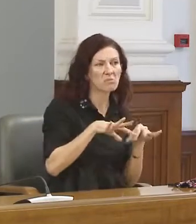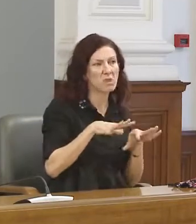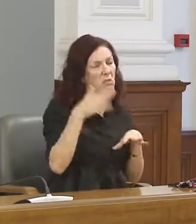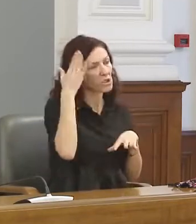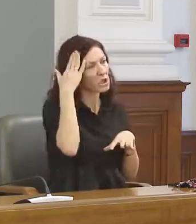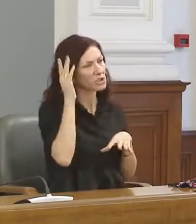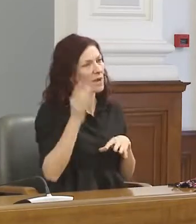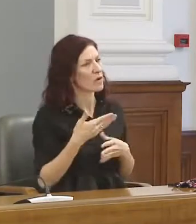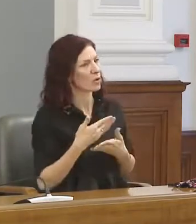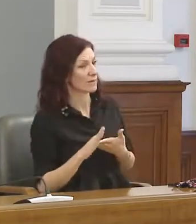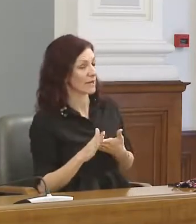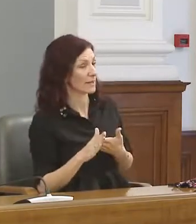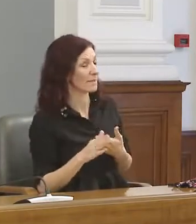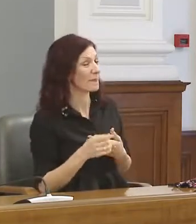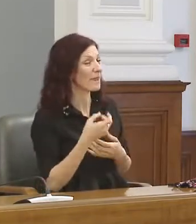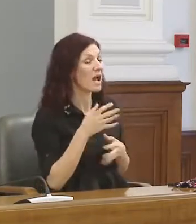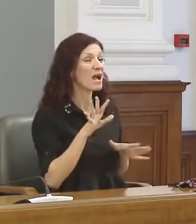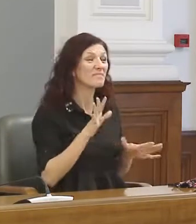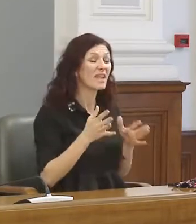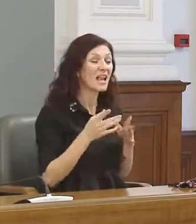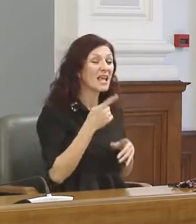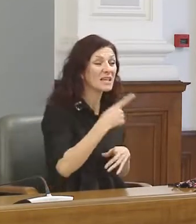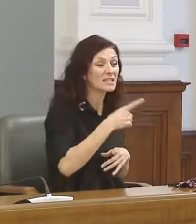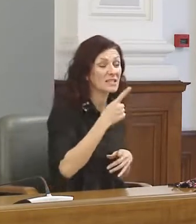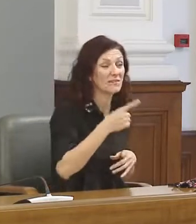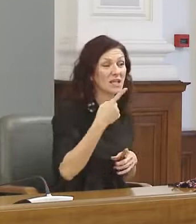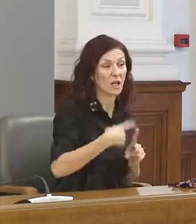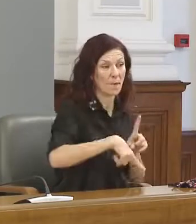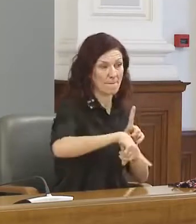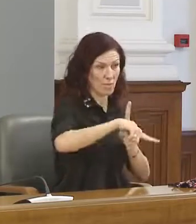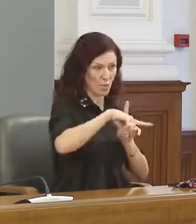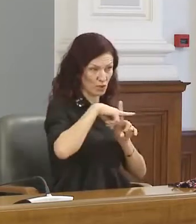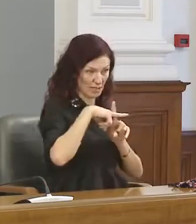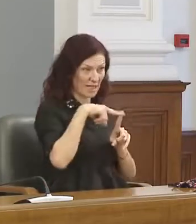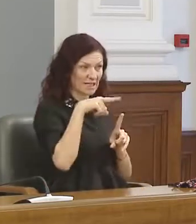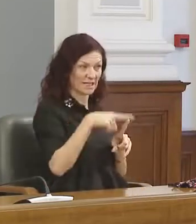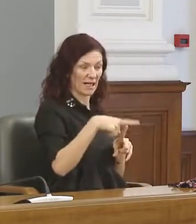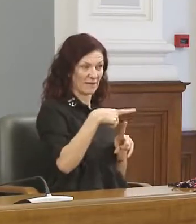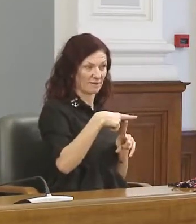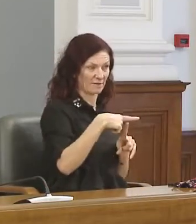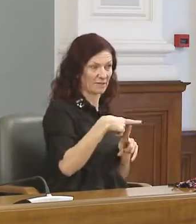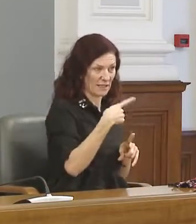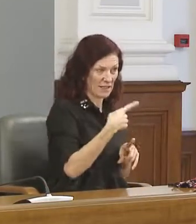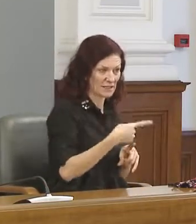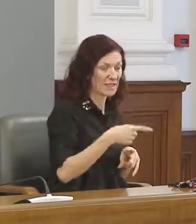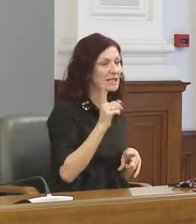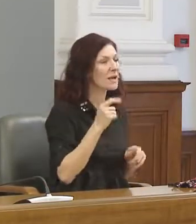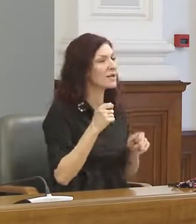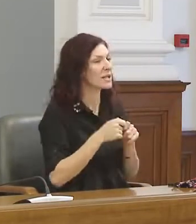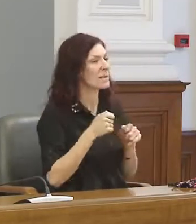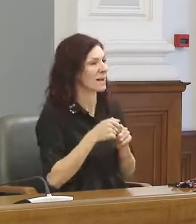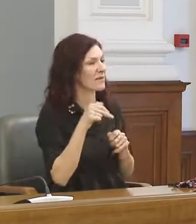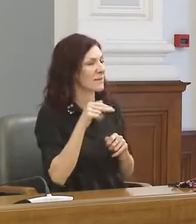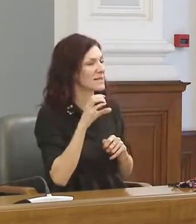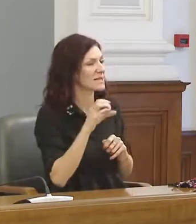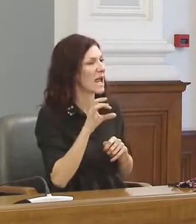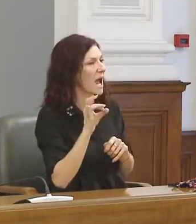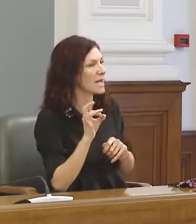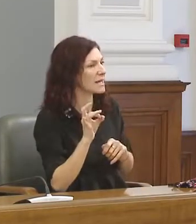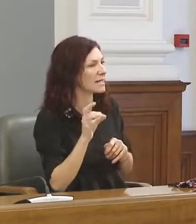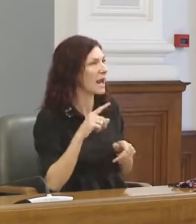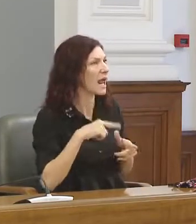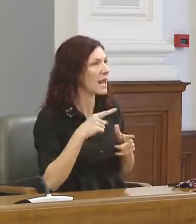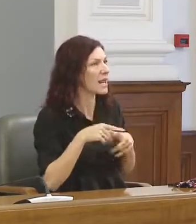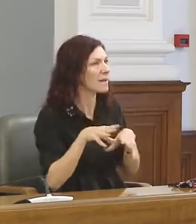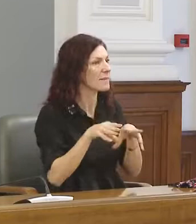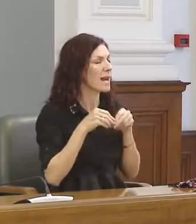ги възприемат. Дали за всеки положителен с такъв тест трябва да правим PCR или го приемаме за болен. Когато станат много